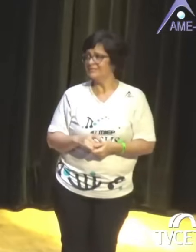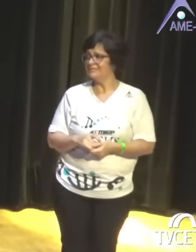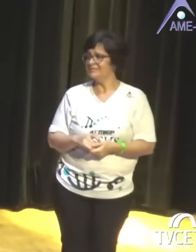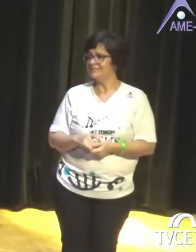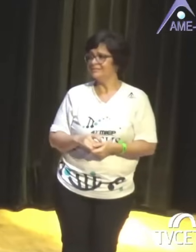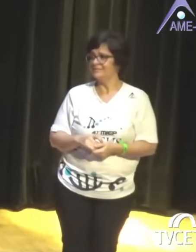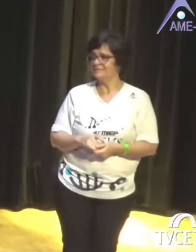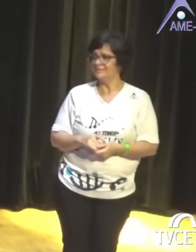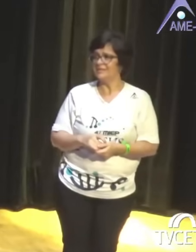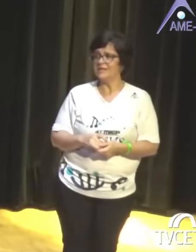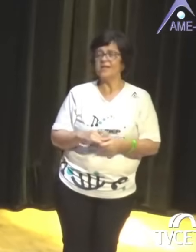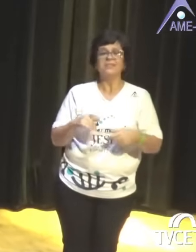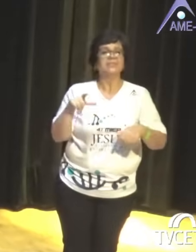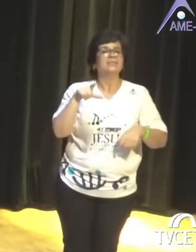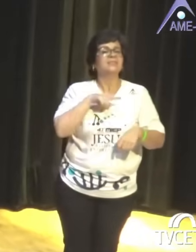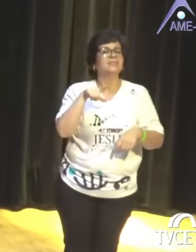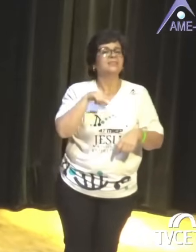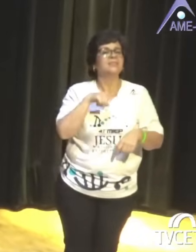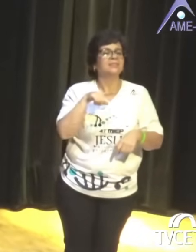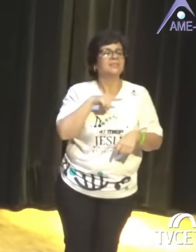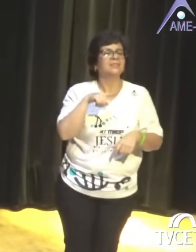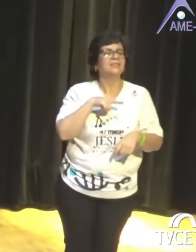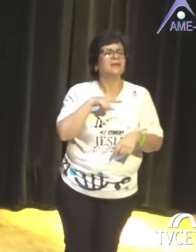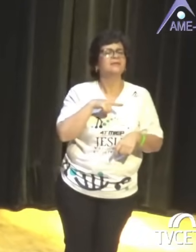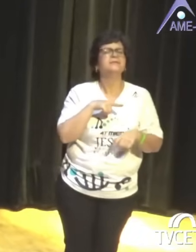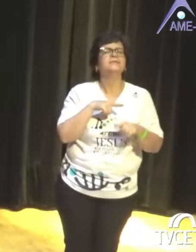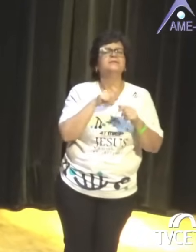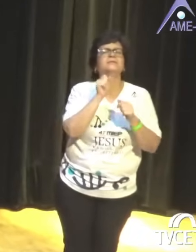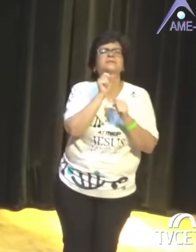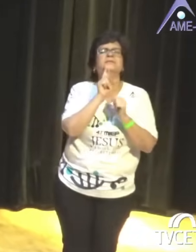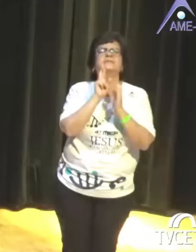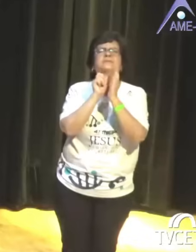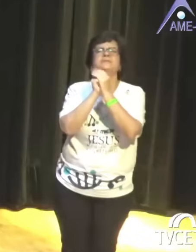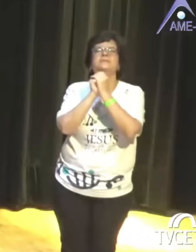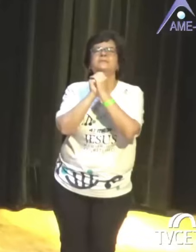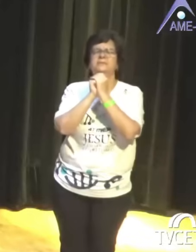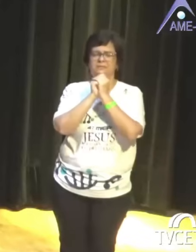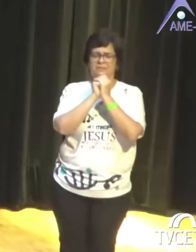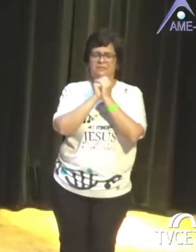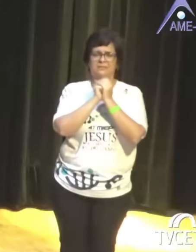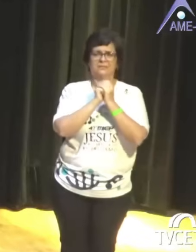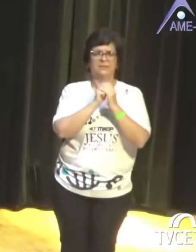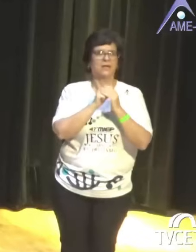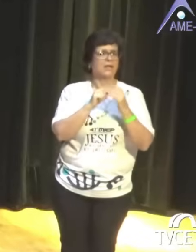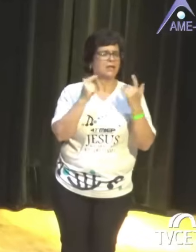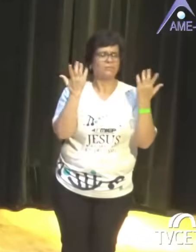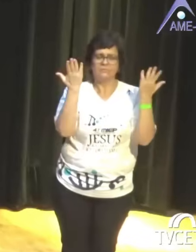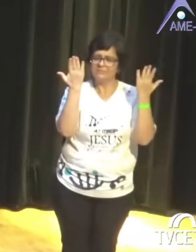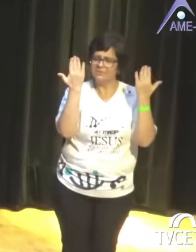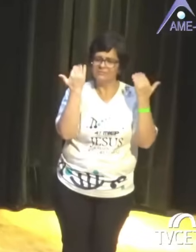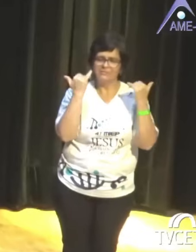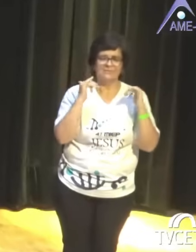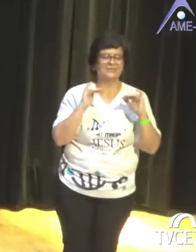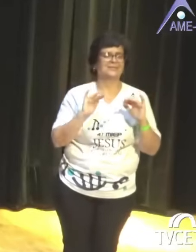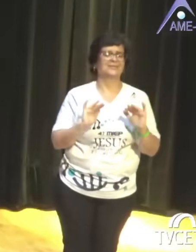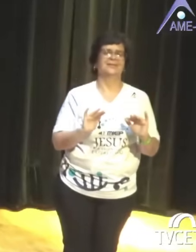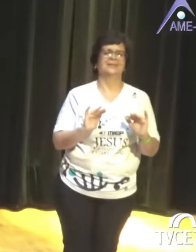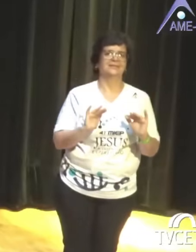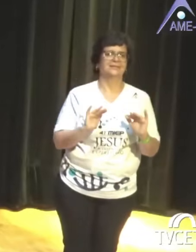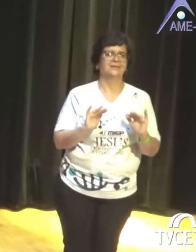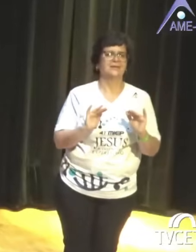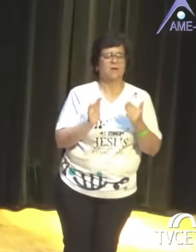juro nessa hora você fala assim Senhor eu não sei